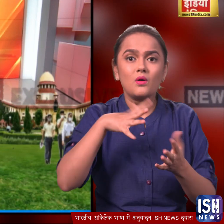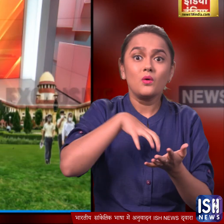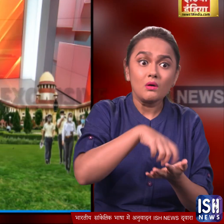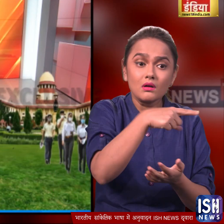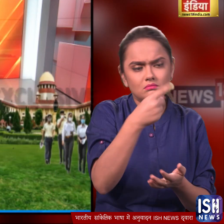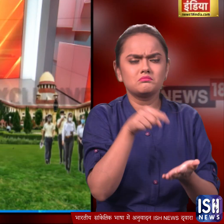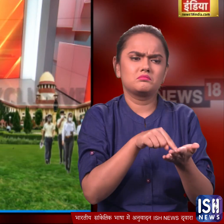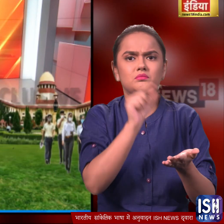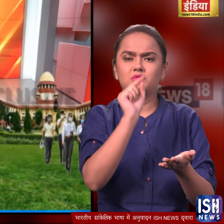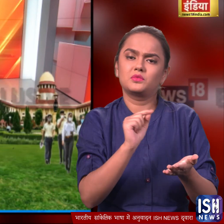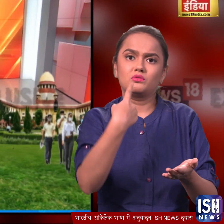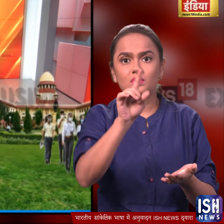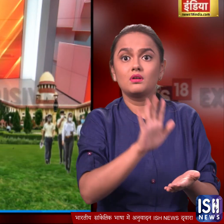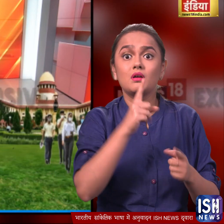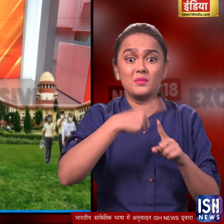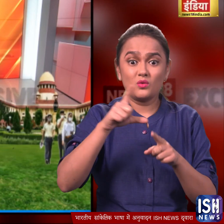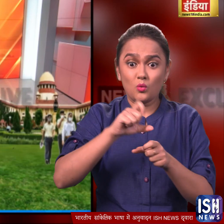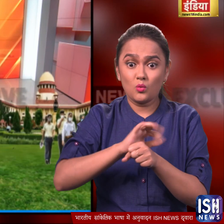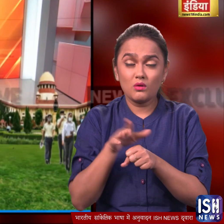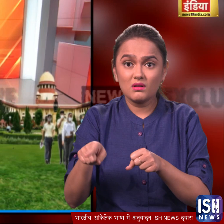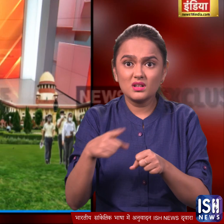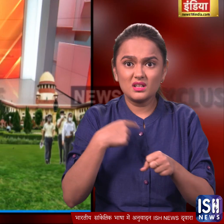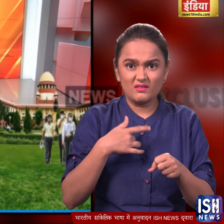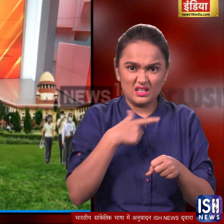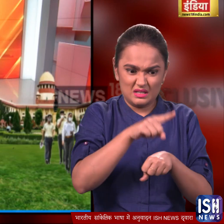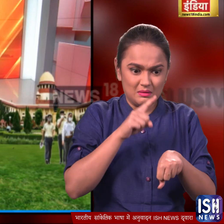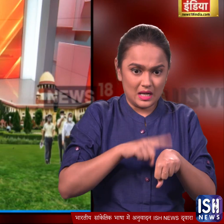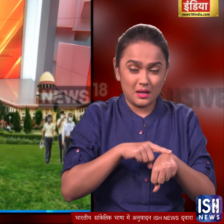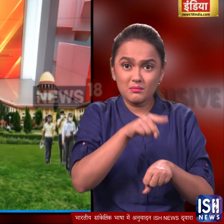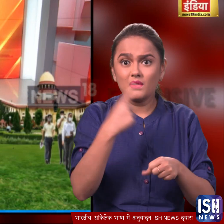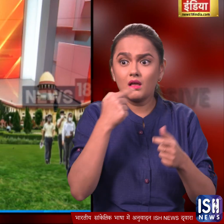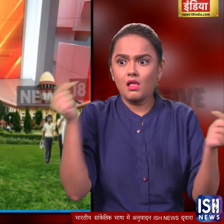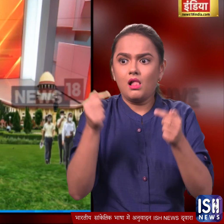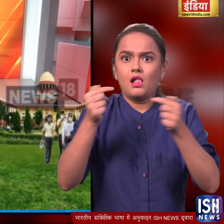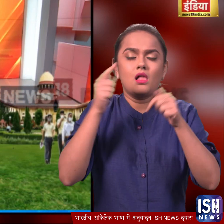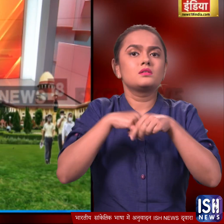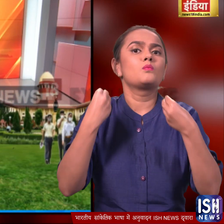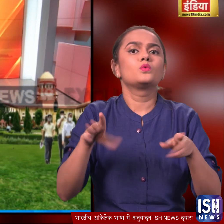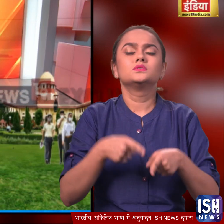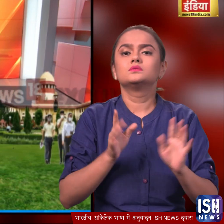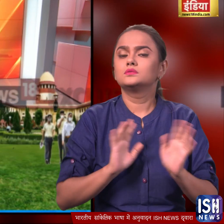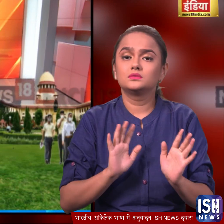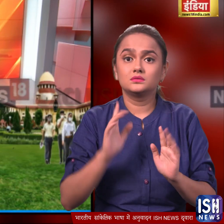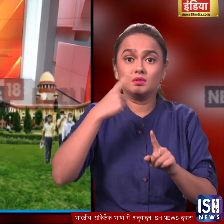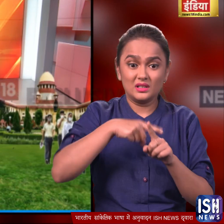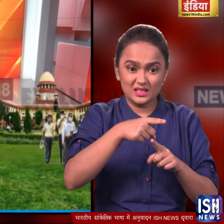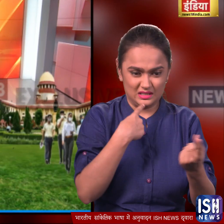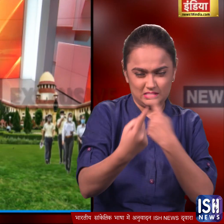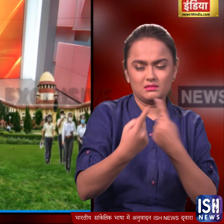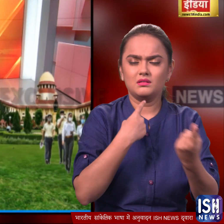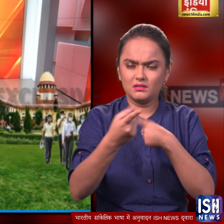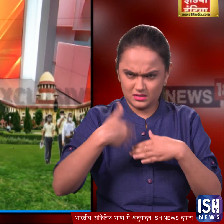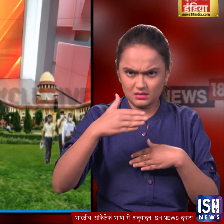को सही बताया। साथ ही दलील दी कि कोरोना खतरे की वजह से यह वक्त आरक्षण के मुद्दे पर लंबी बहस का नहीं है। हालांकि सुनवाई के